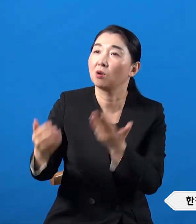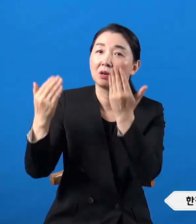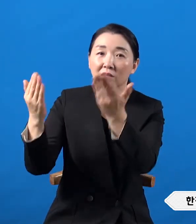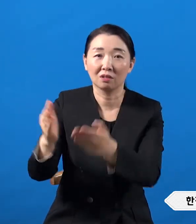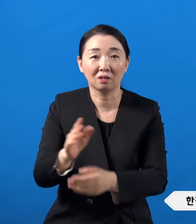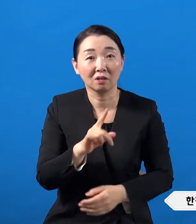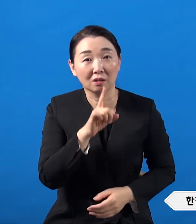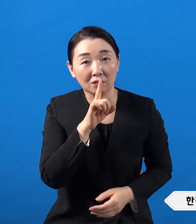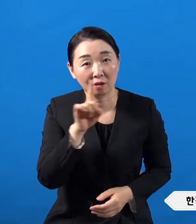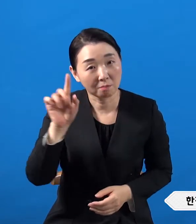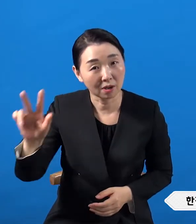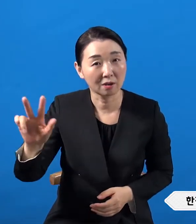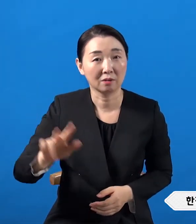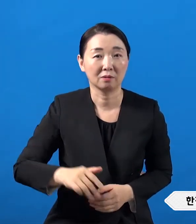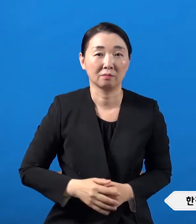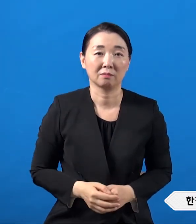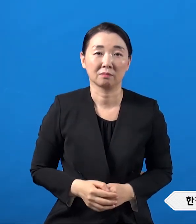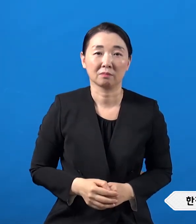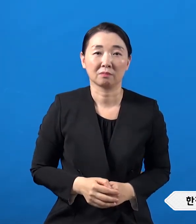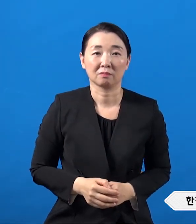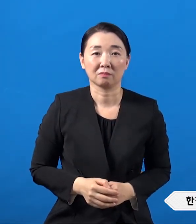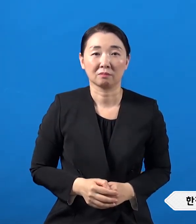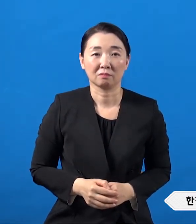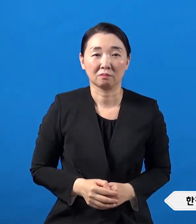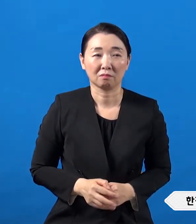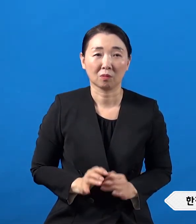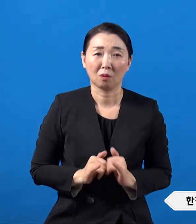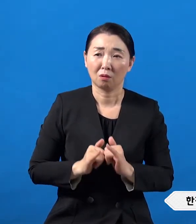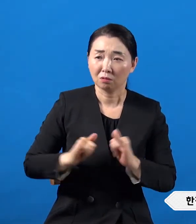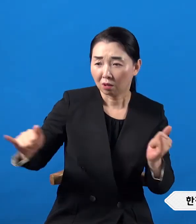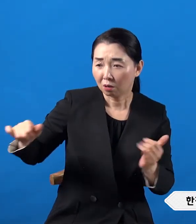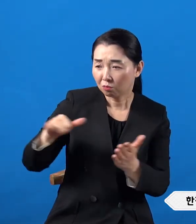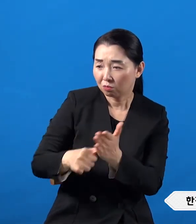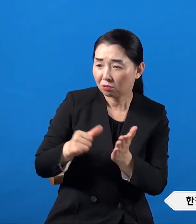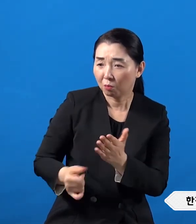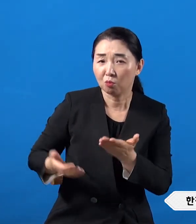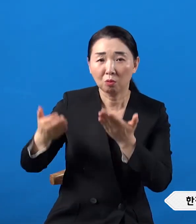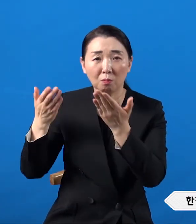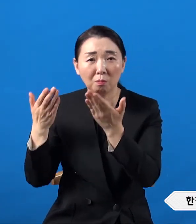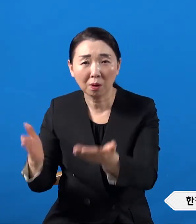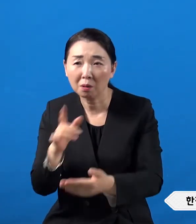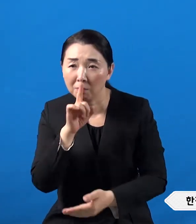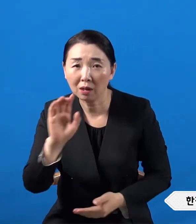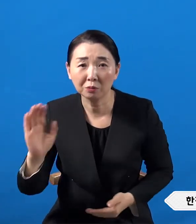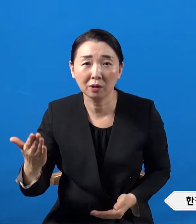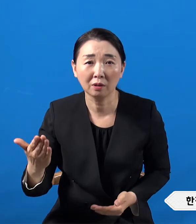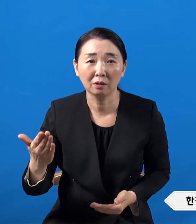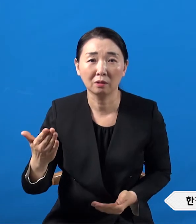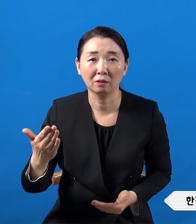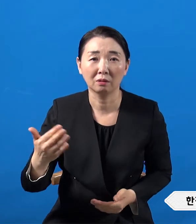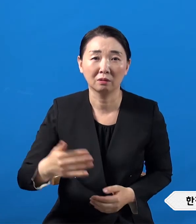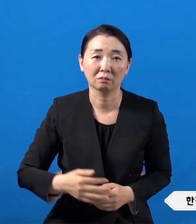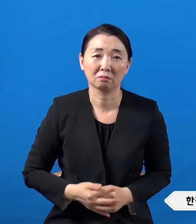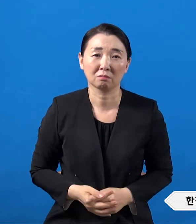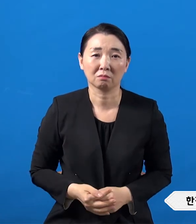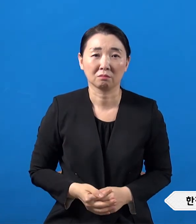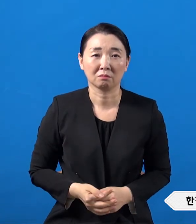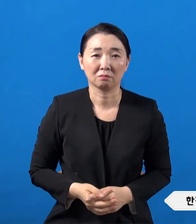제물로 바치겠다고 서원을 하는 것입니다. 사람을 제물로 바친다는 것이 말이 됩니까?